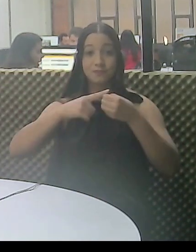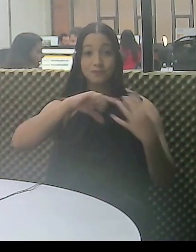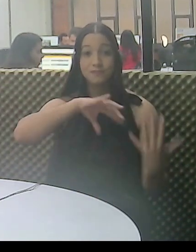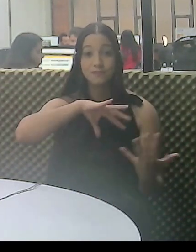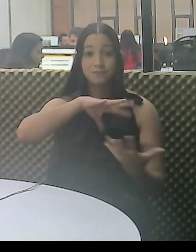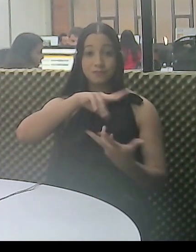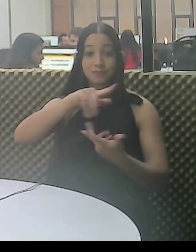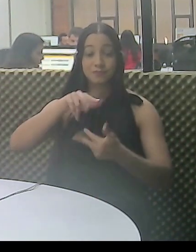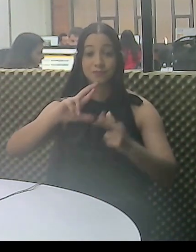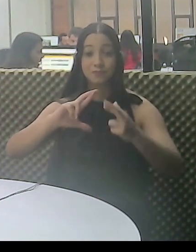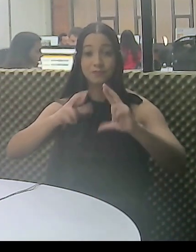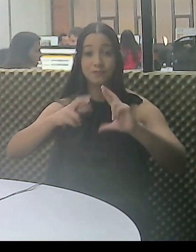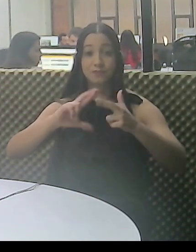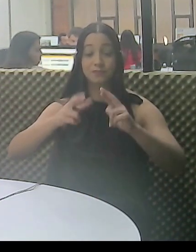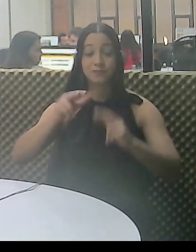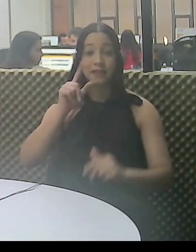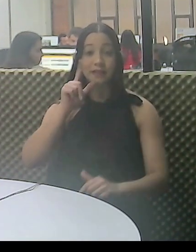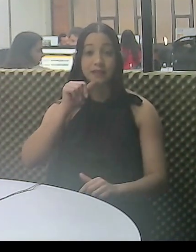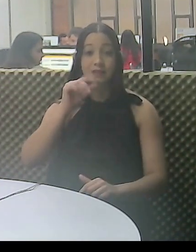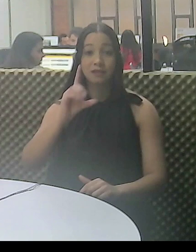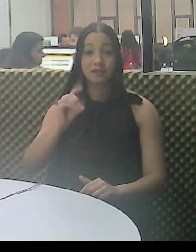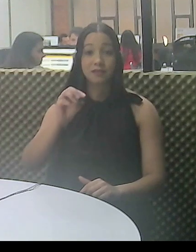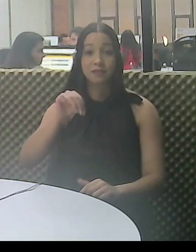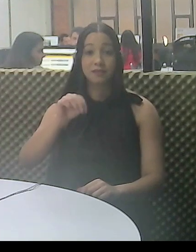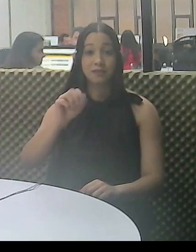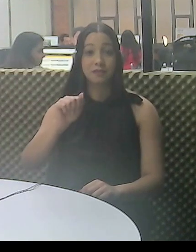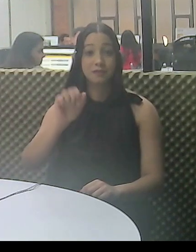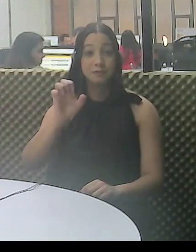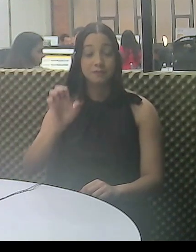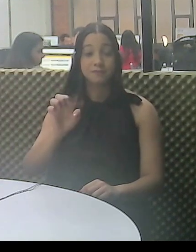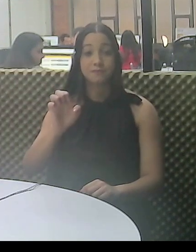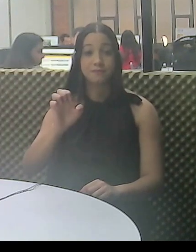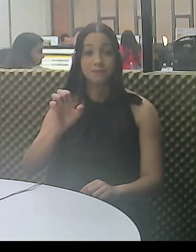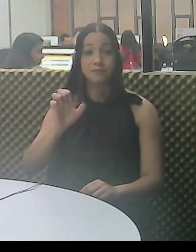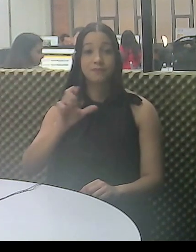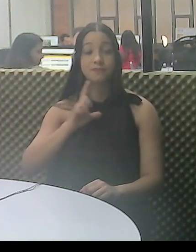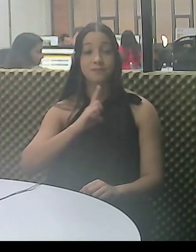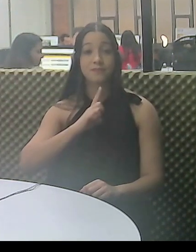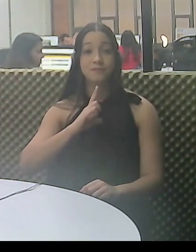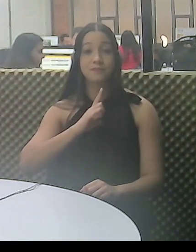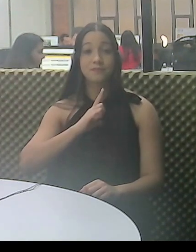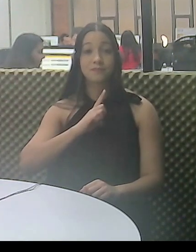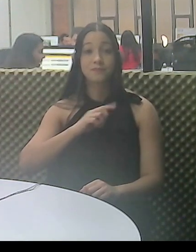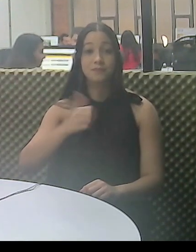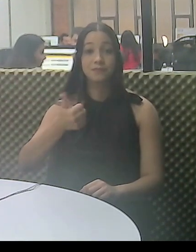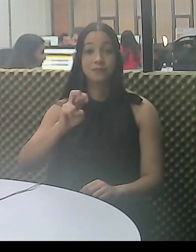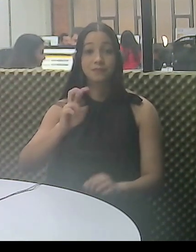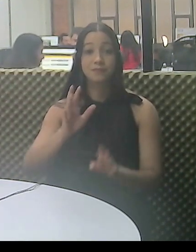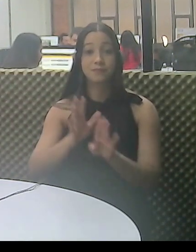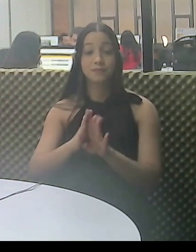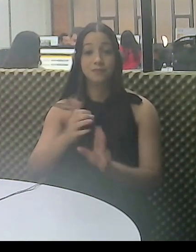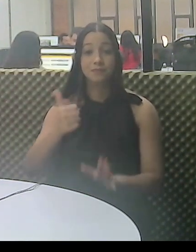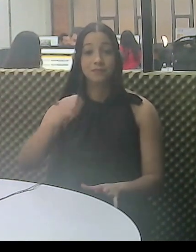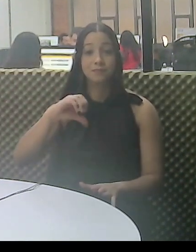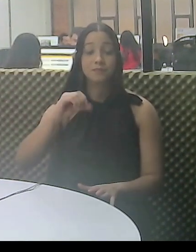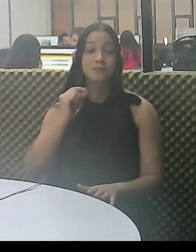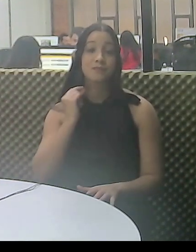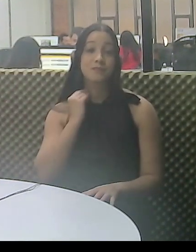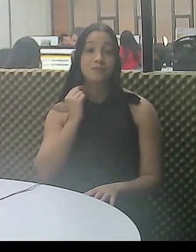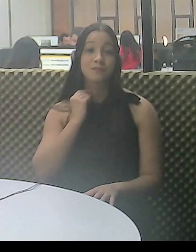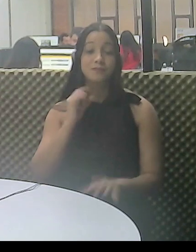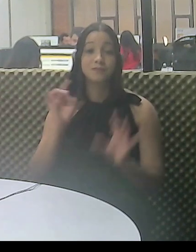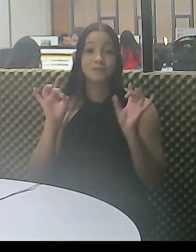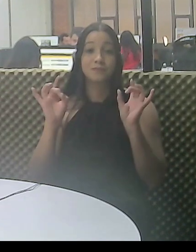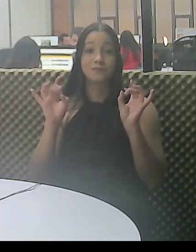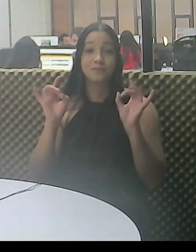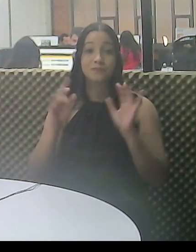Internacional da Reciclagem, o Departamento Municipal de Água e Esgoto, DEMAI, vai realizar de 15 a 19 de maio uma programação especial